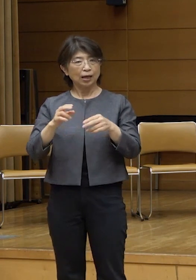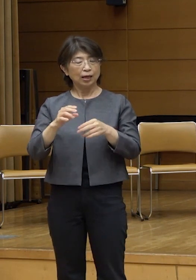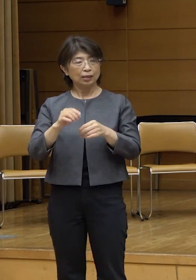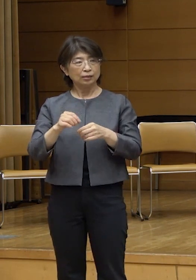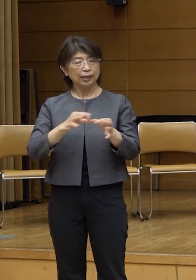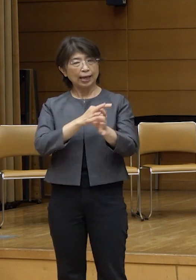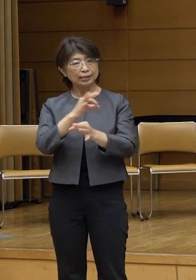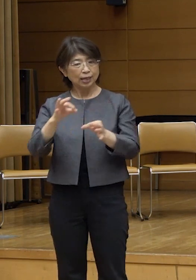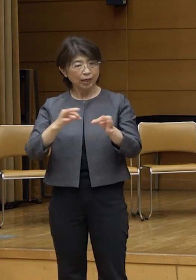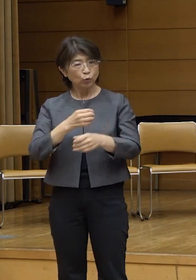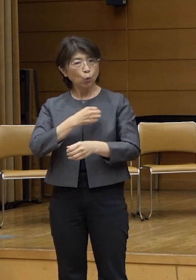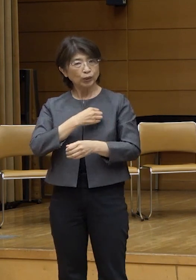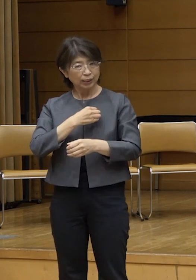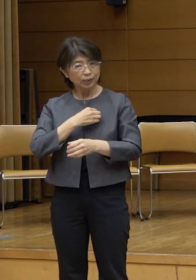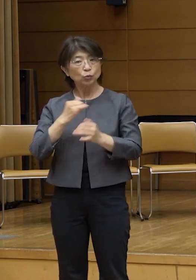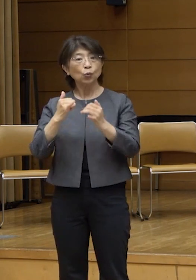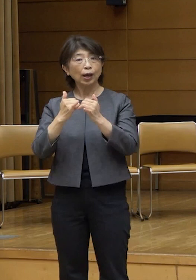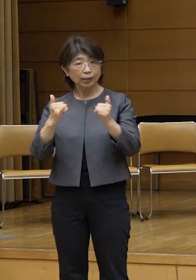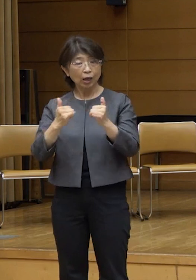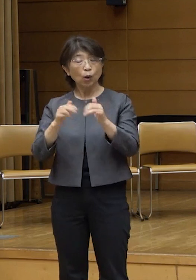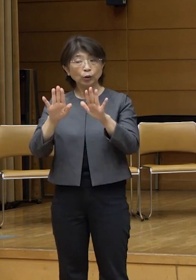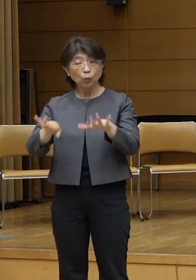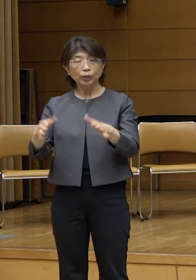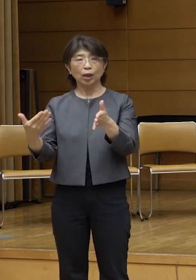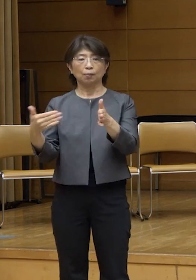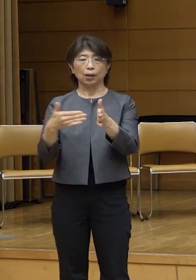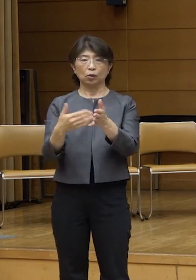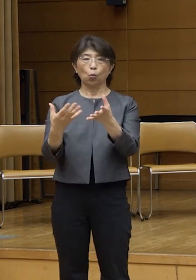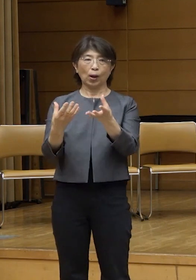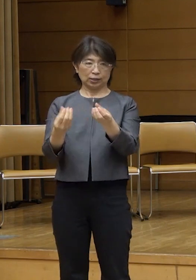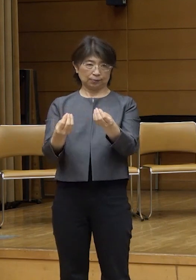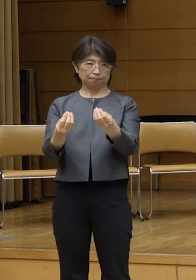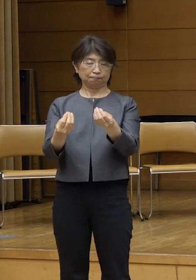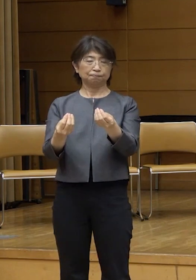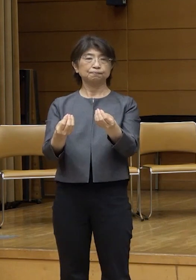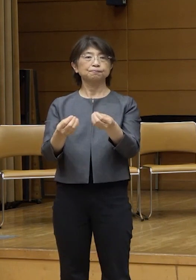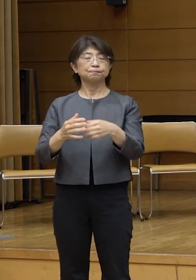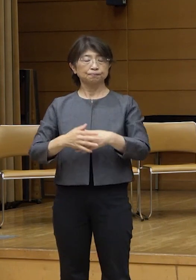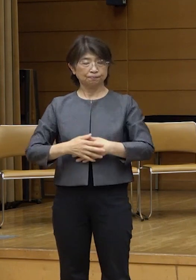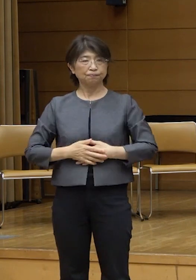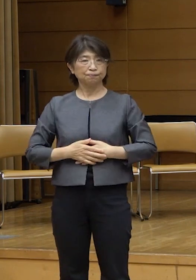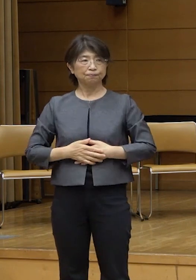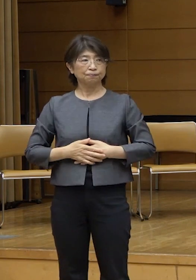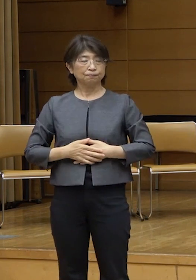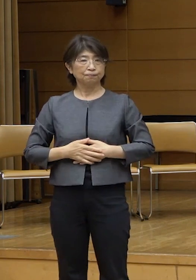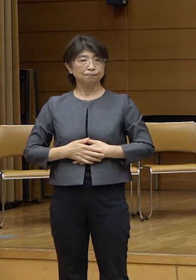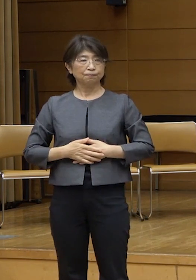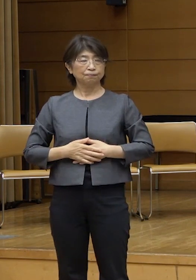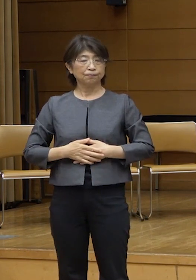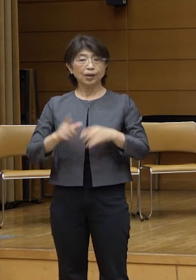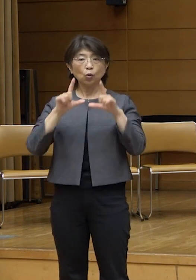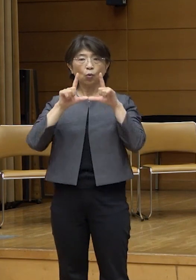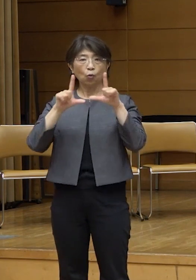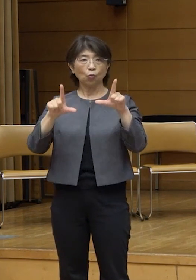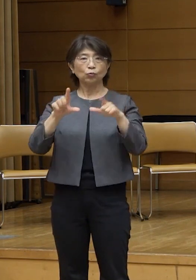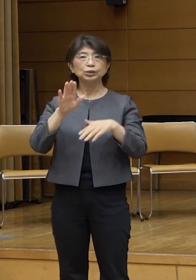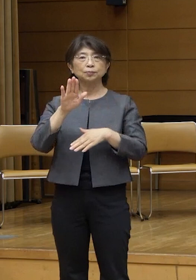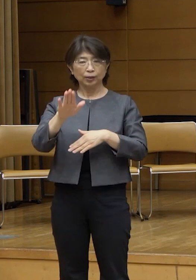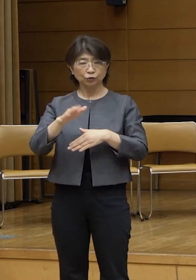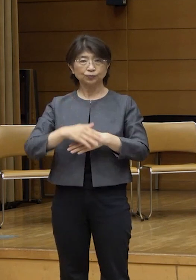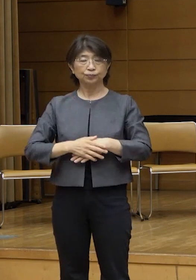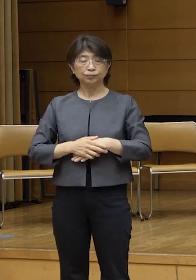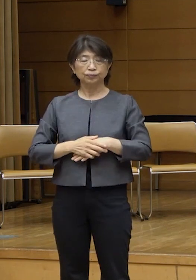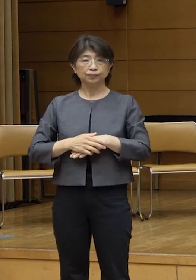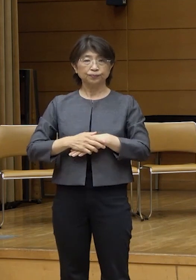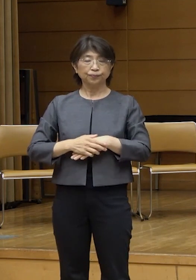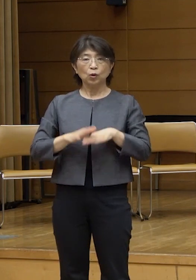経済関係の意義については今日でとりあえず高齢の定例メンバーからは外れるということをまずご報告させていただきます。で、